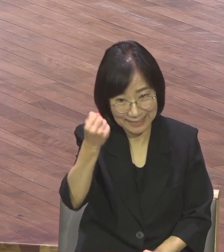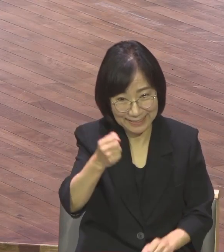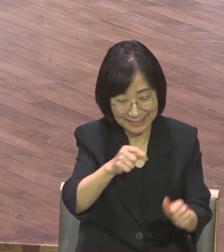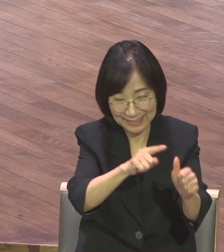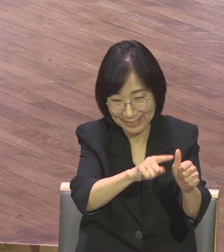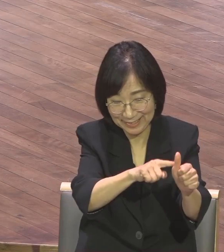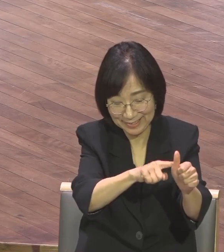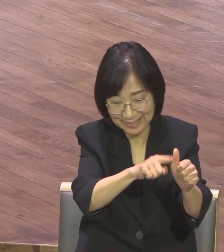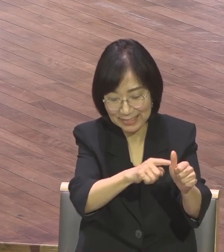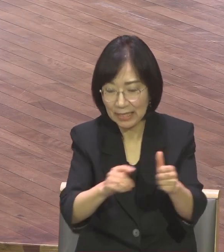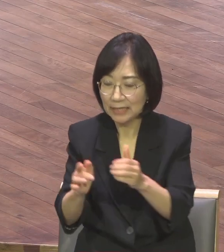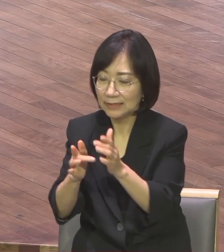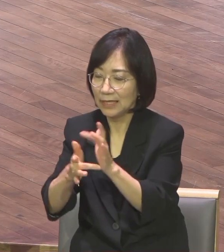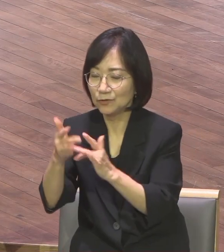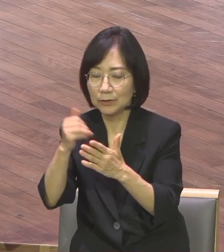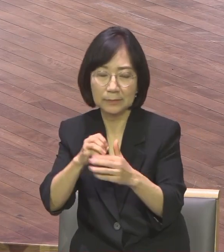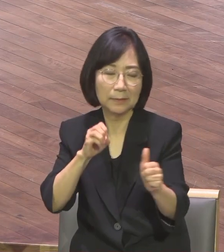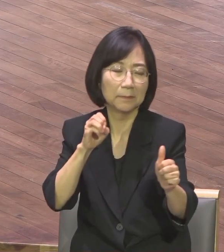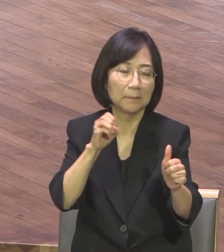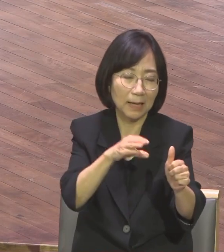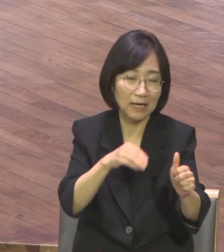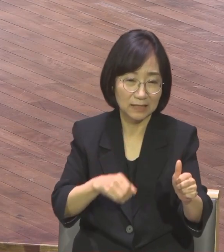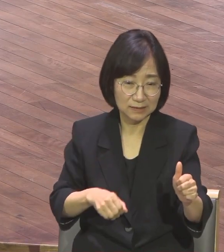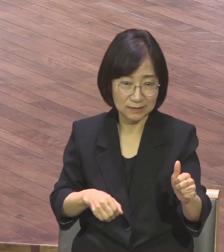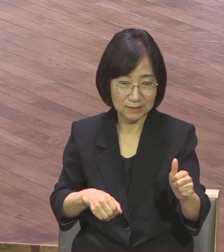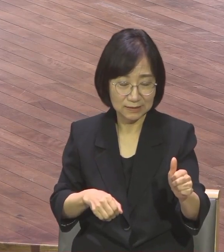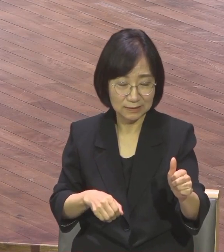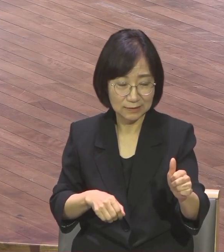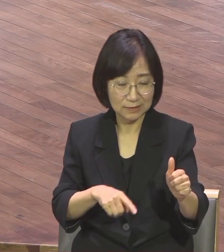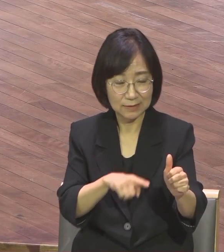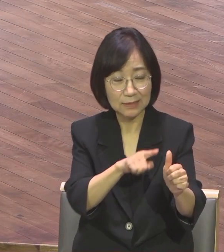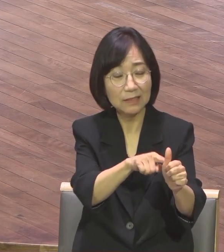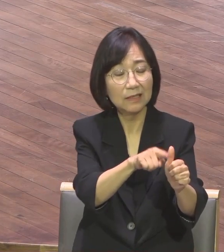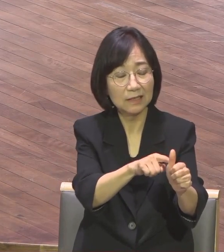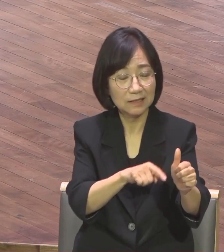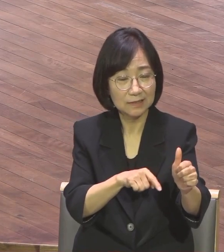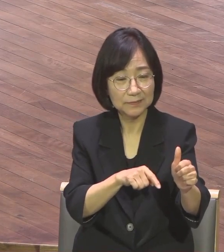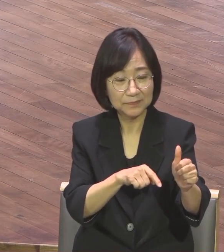청년에게 예수님께서 한 가지 결정적 질문을 합니다.